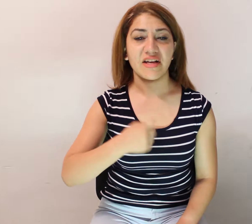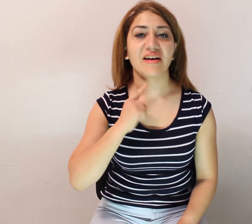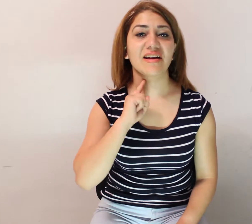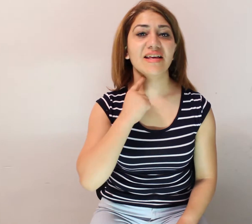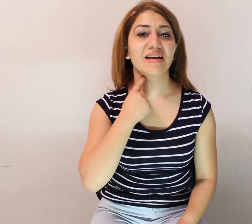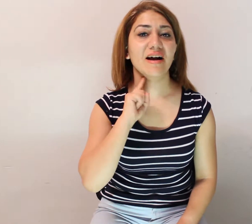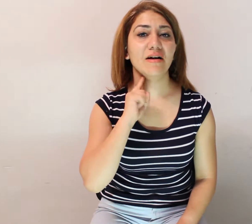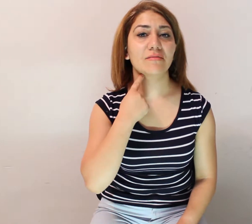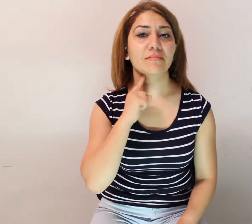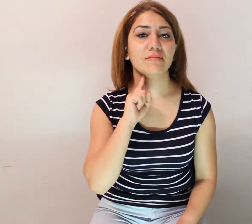Ռիգա,